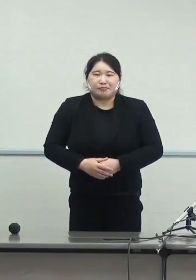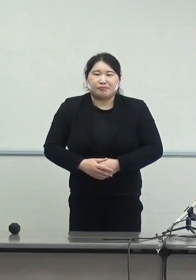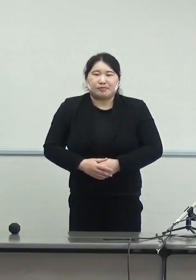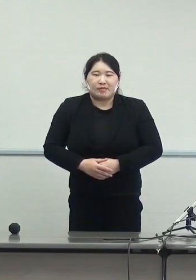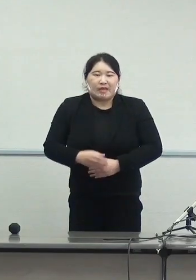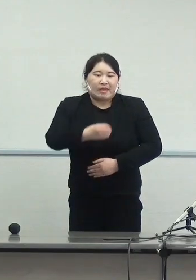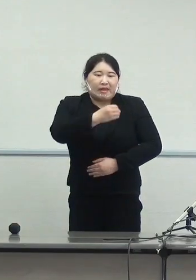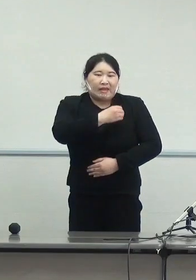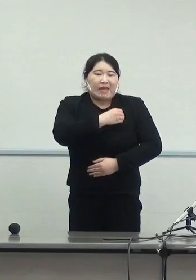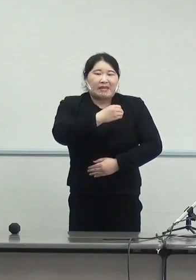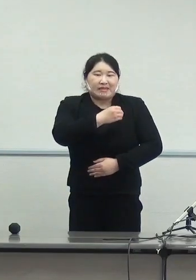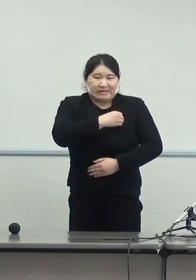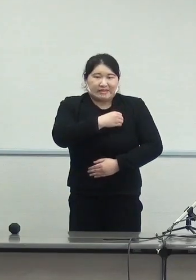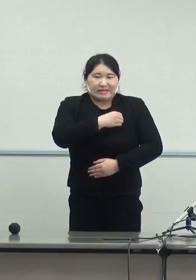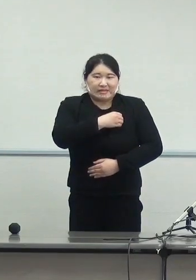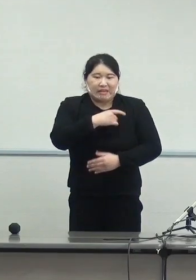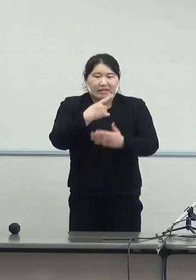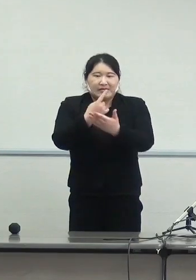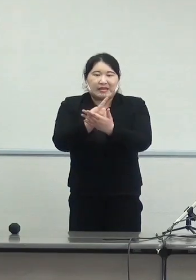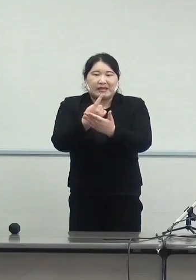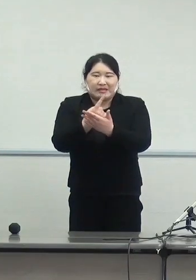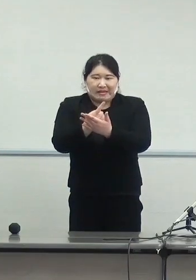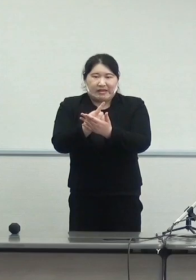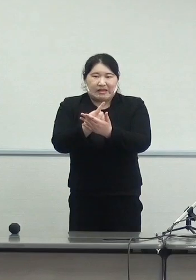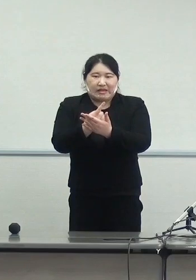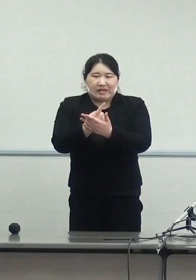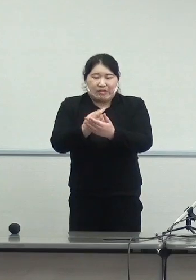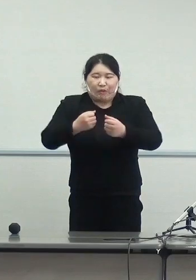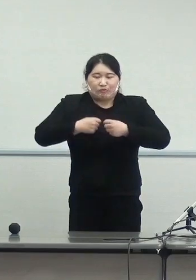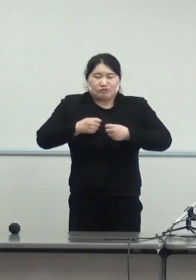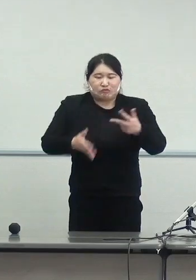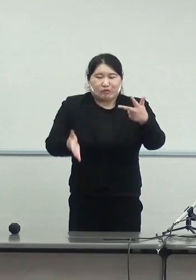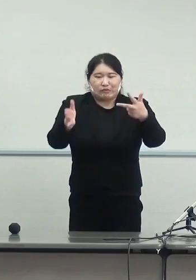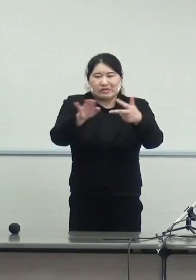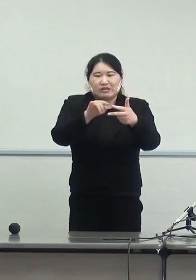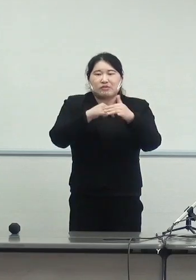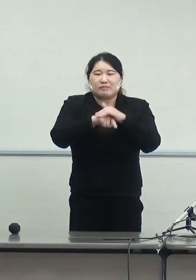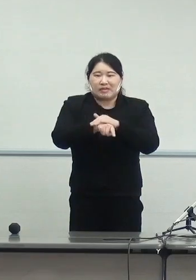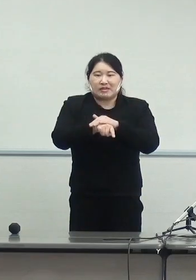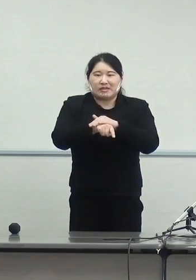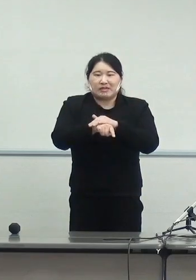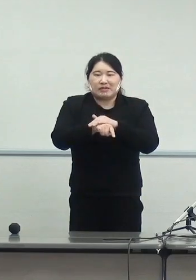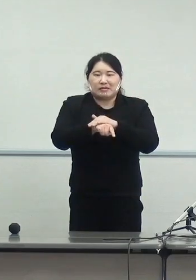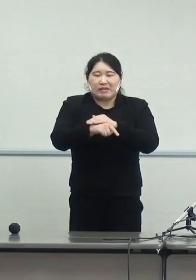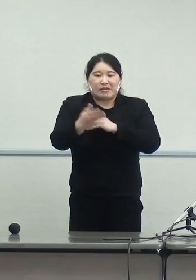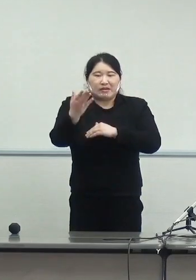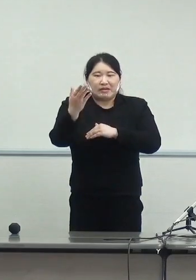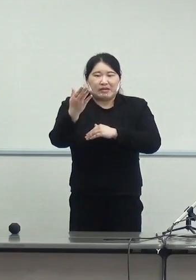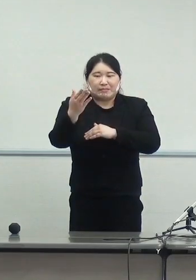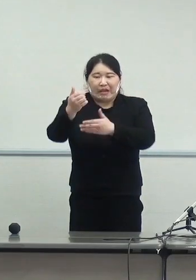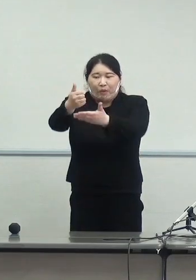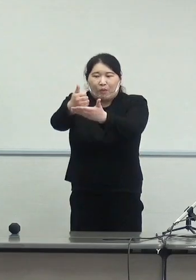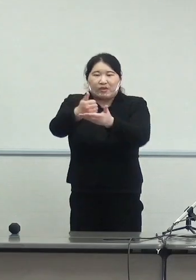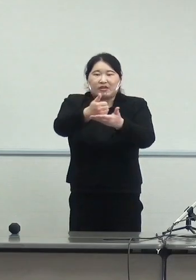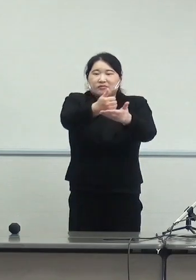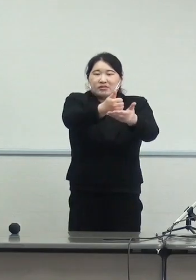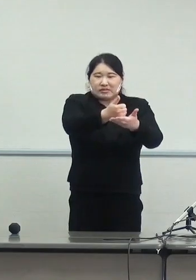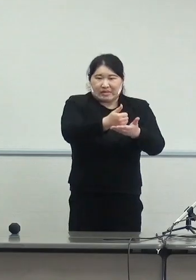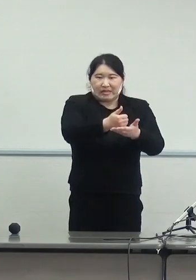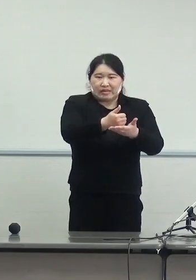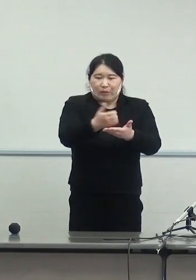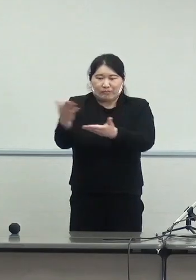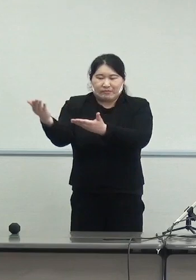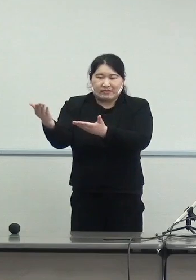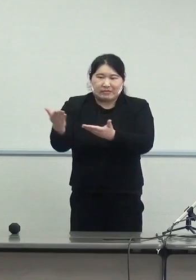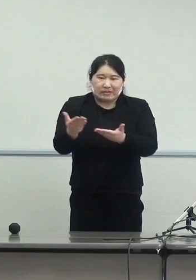会員の方が参加されるという形の運動施設ですので、そういう意味では、先ほどお客様をお